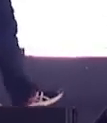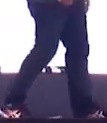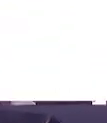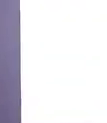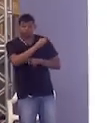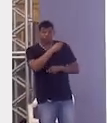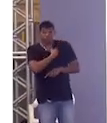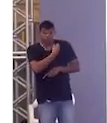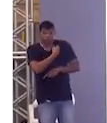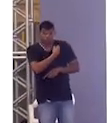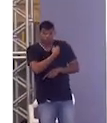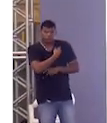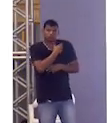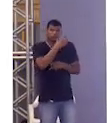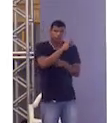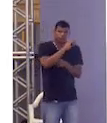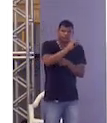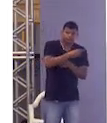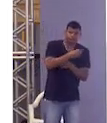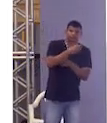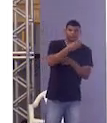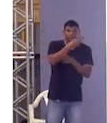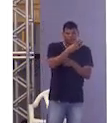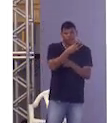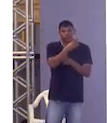ó, 0,3,